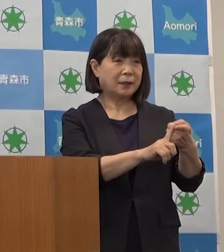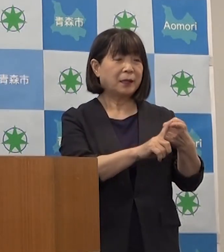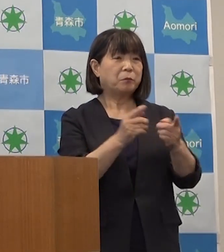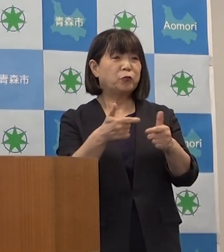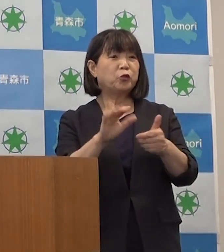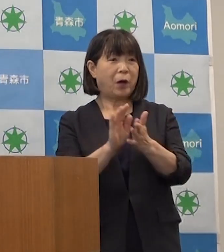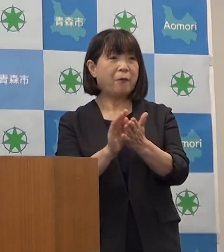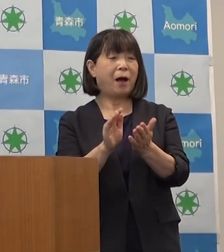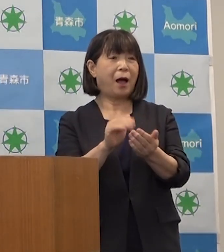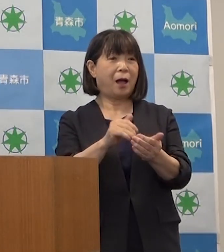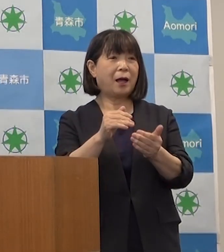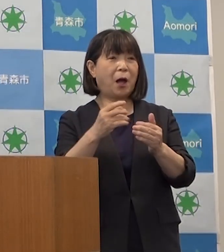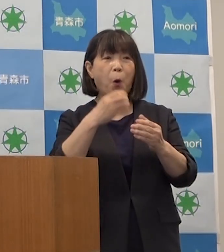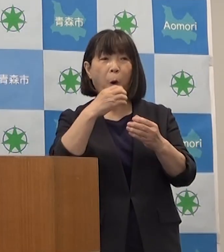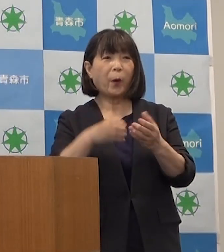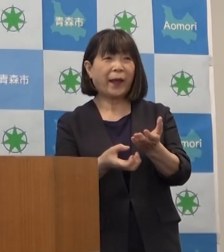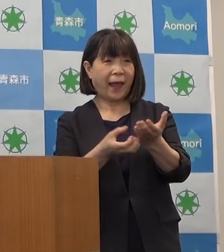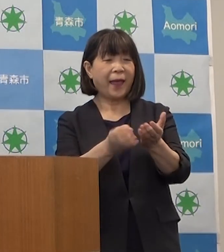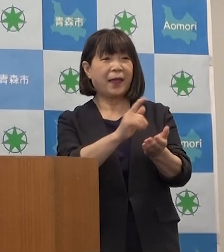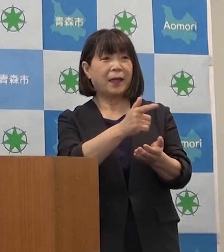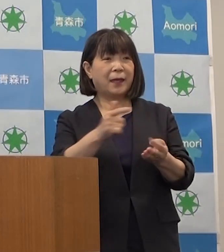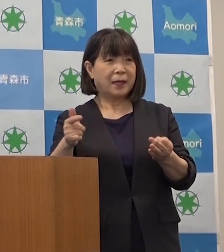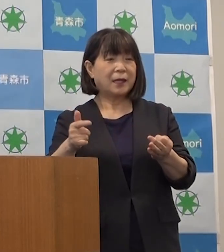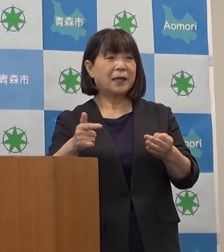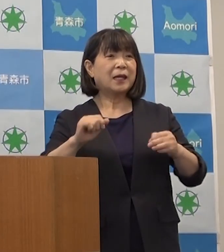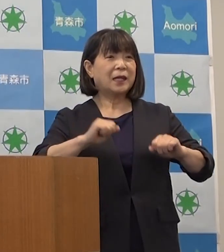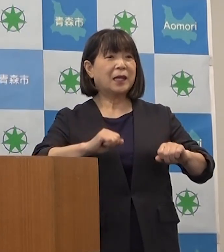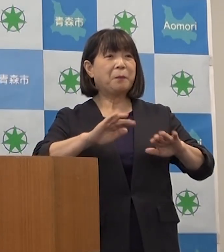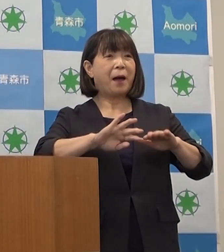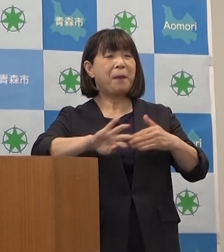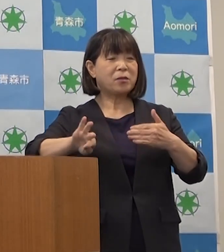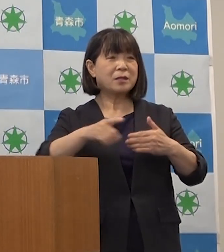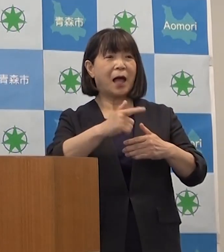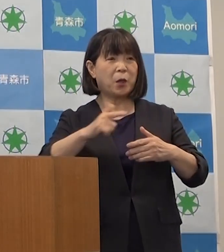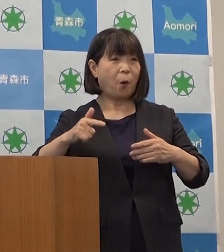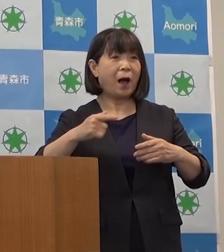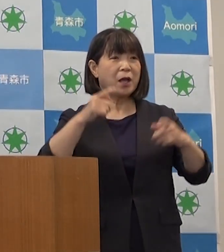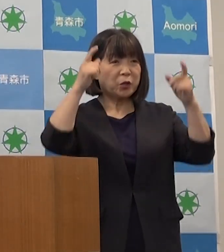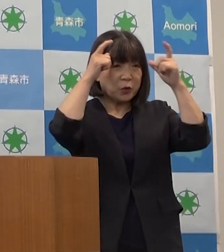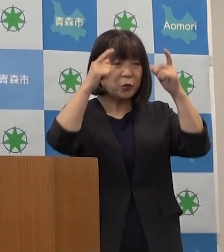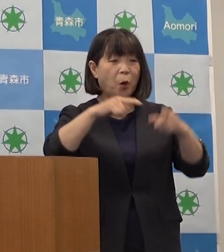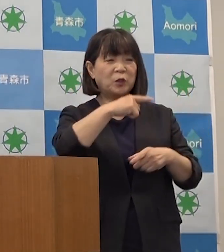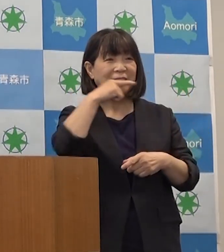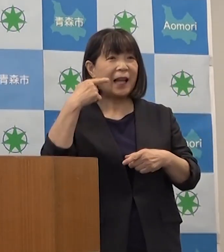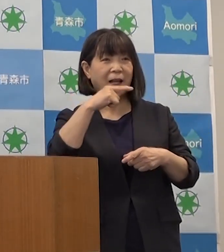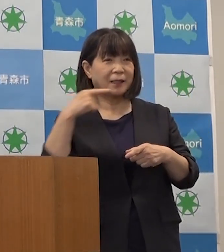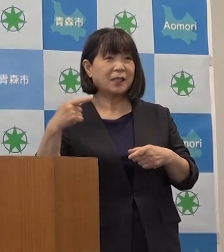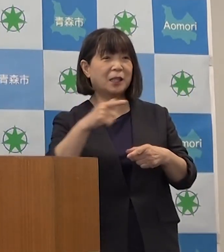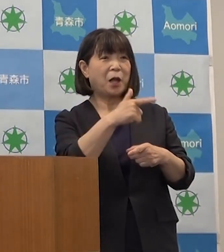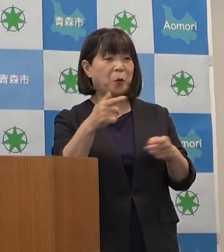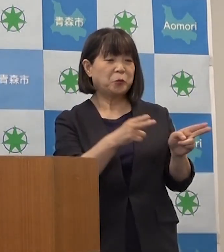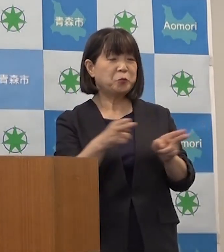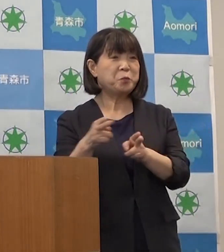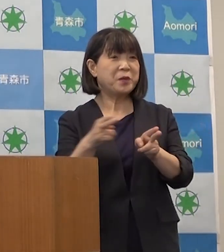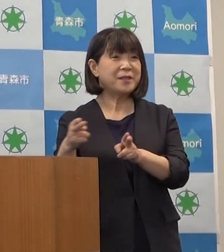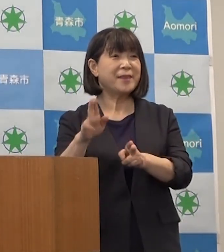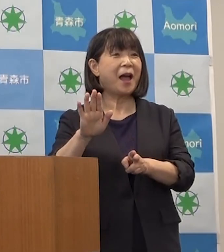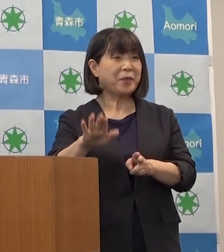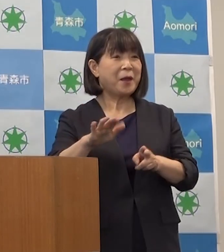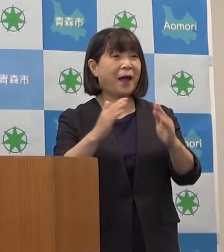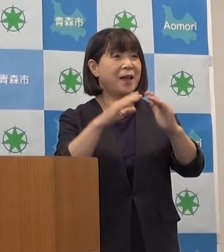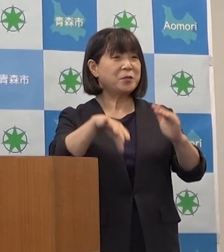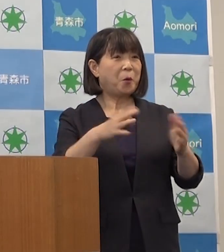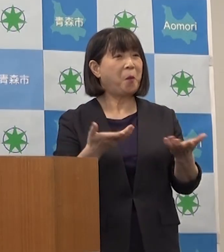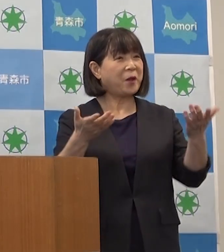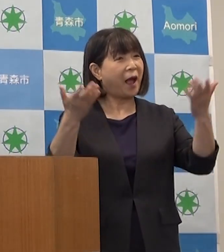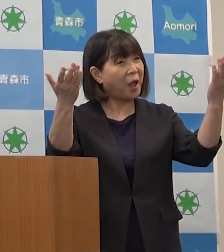ケ、今別町からは今別牛の串焼きなどを予定しており、ご当地キャラも登場して会場を盛り上げ